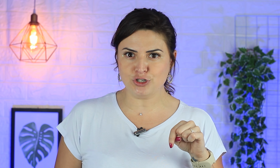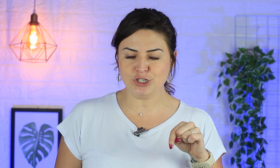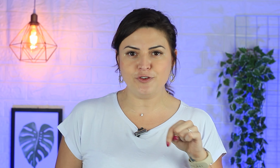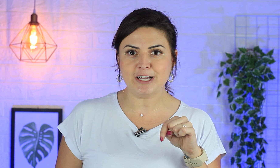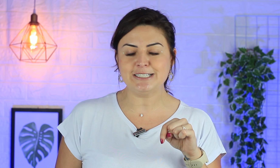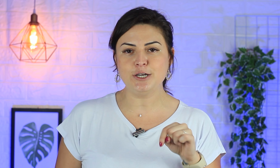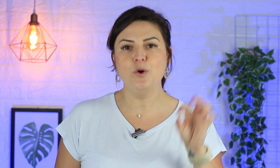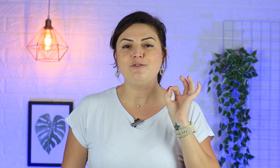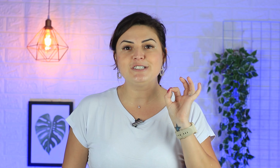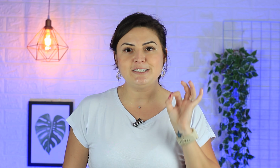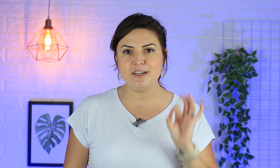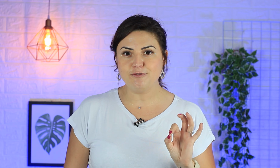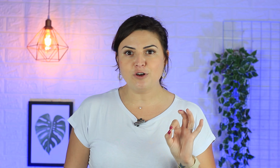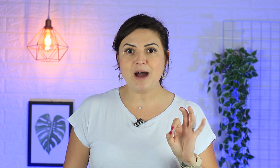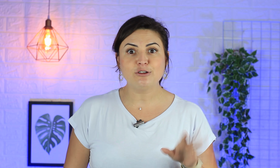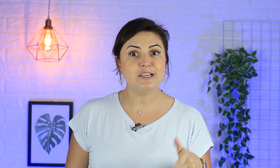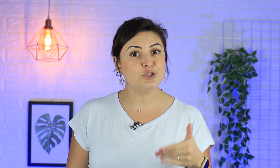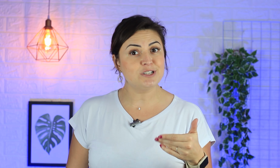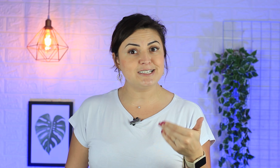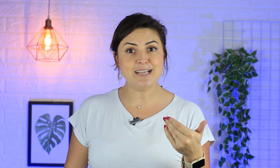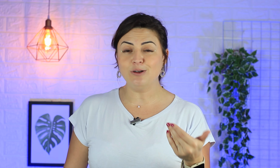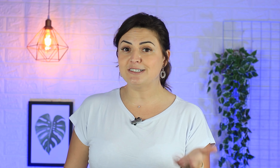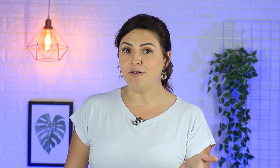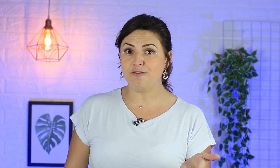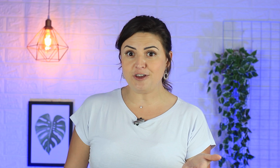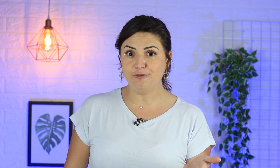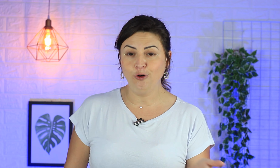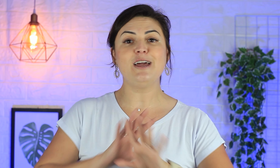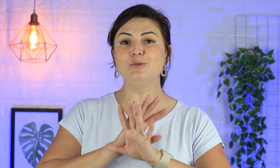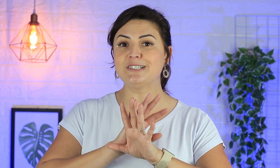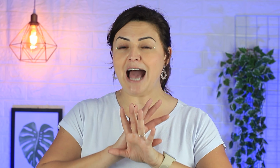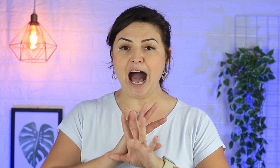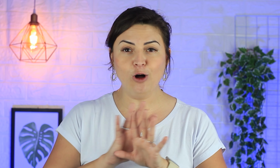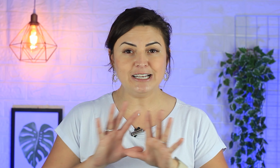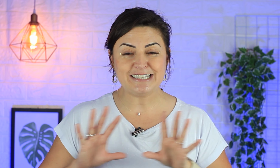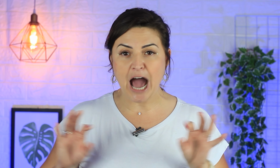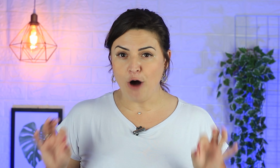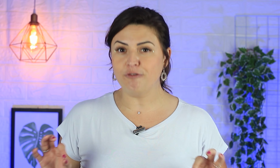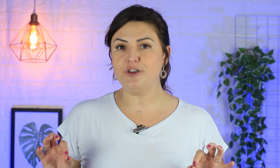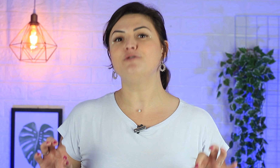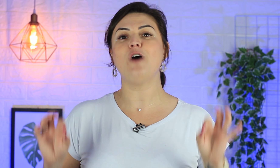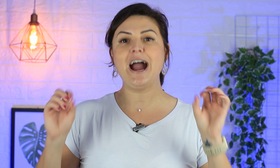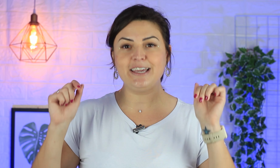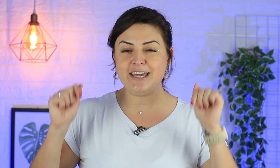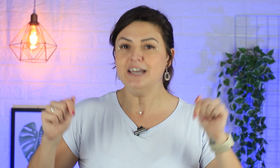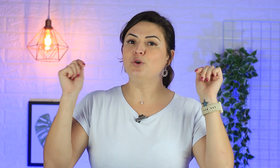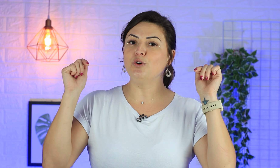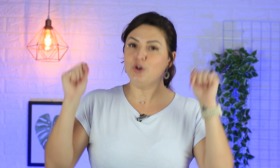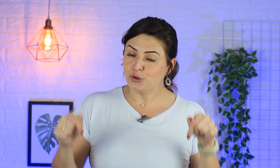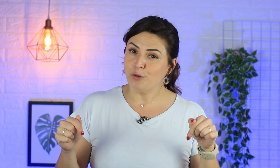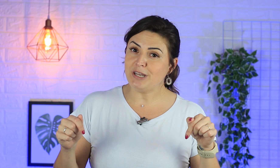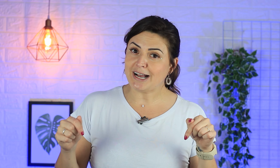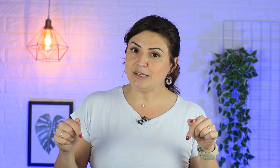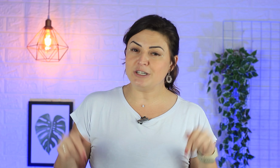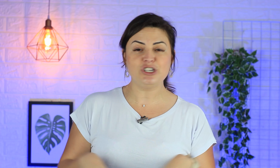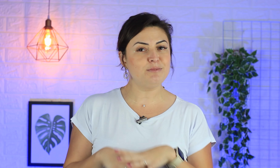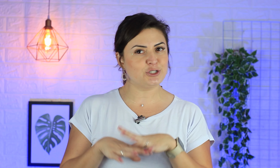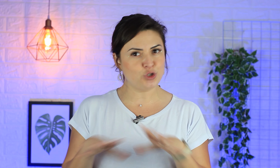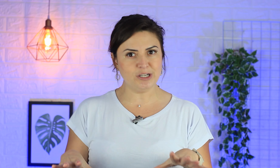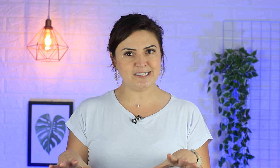de notificação pra você ser informado das nossas aulas ao vivo. Temos aulas ao vivo aqui no YouTube da Academia de Libras toda